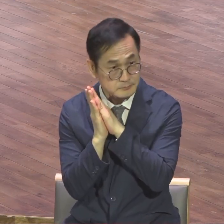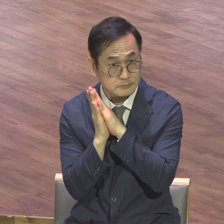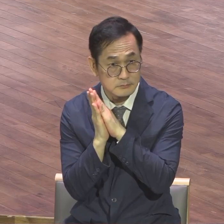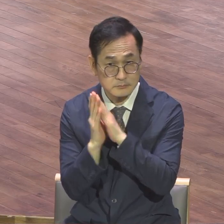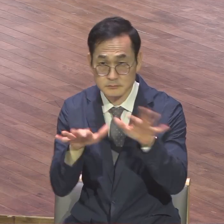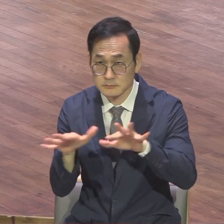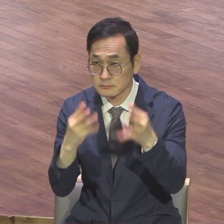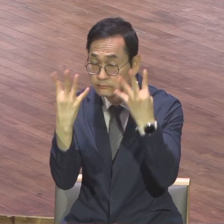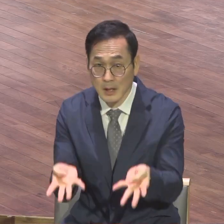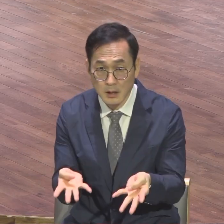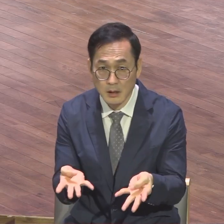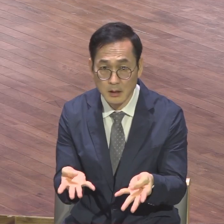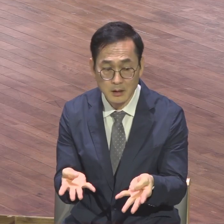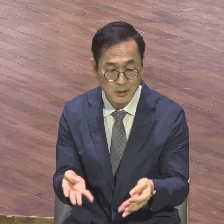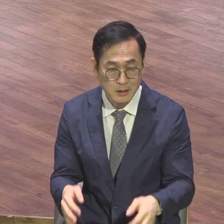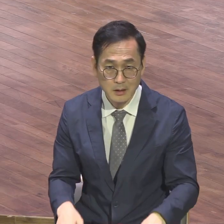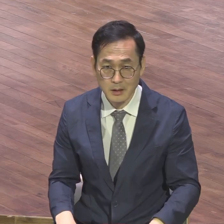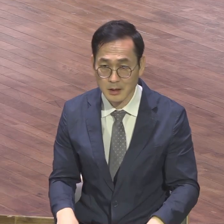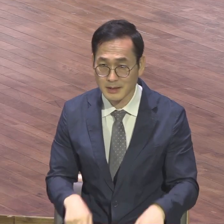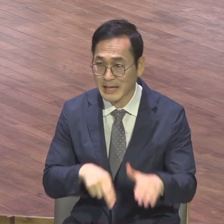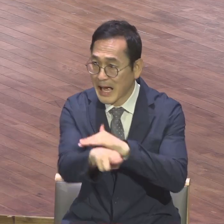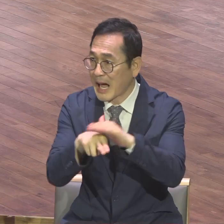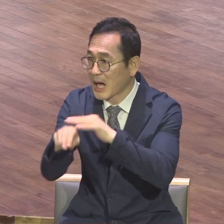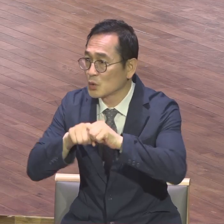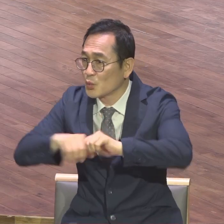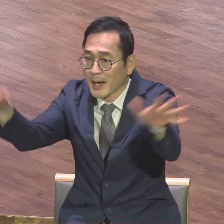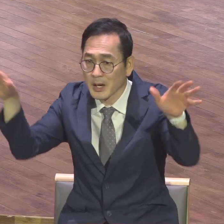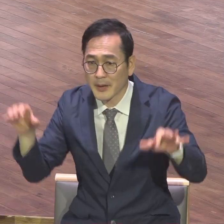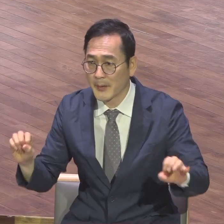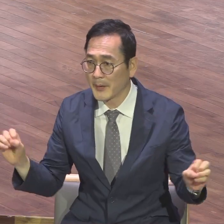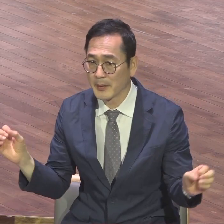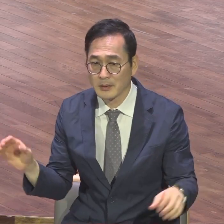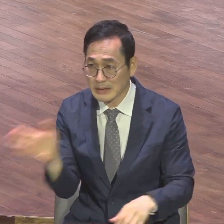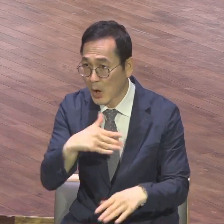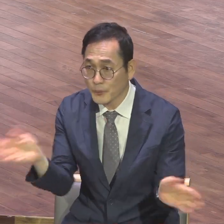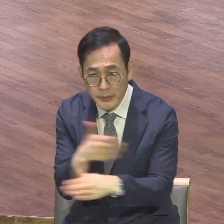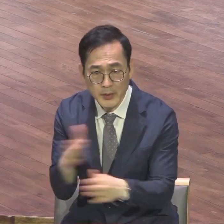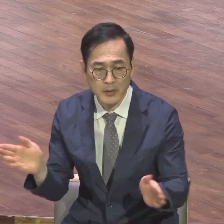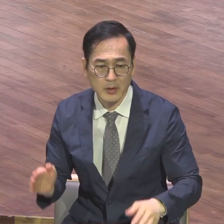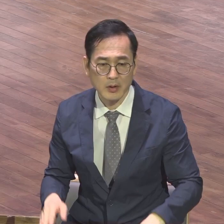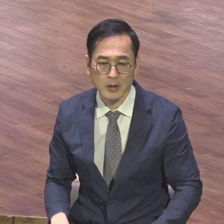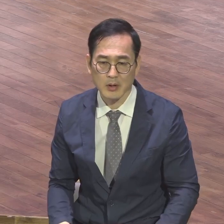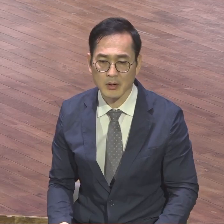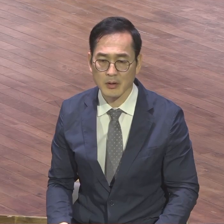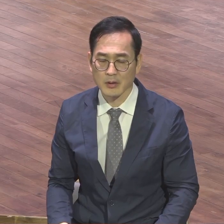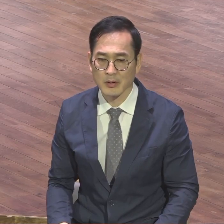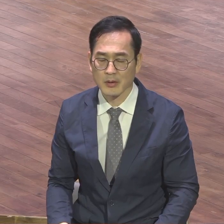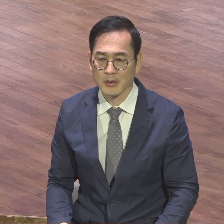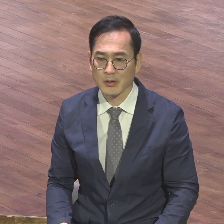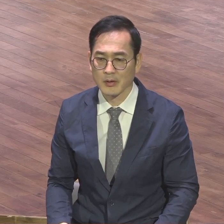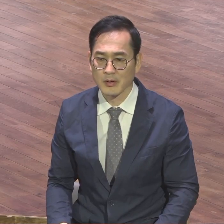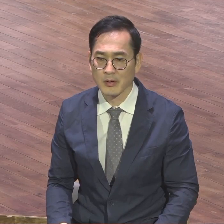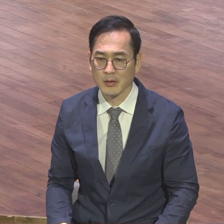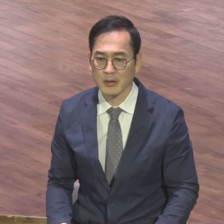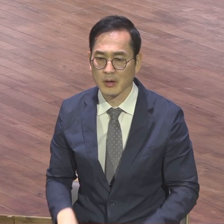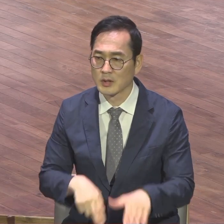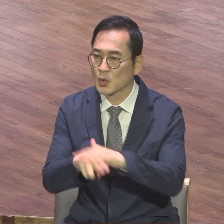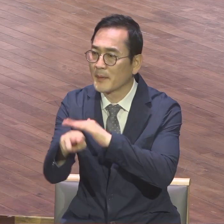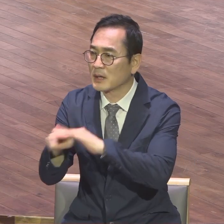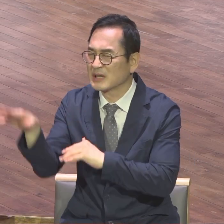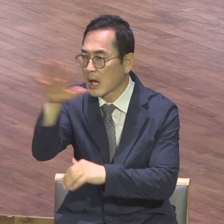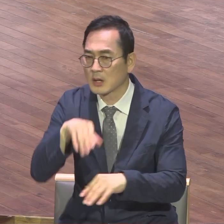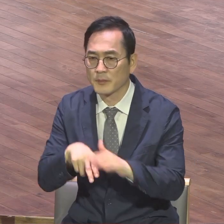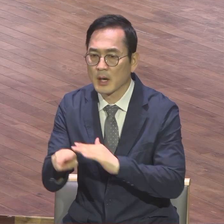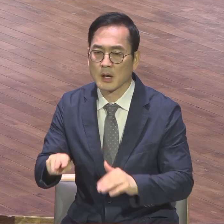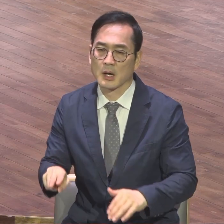막 흔들리고 하니까 놀래가 또 깨보니까 다 이러고 죄수들이 하나도 없단 말이에요. 다 도망간 줄